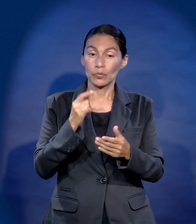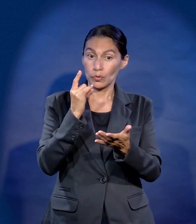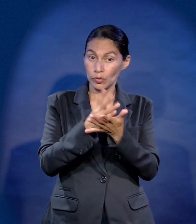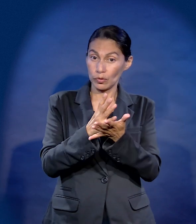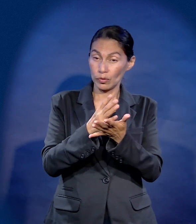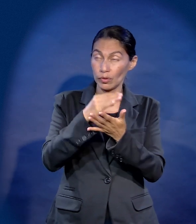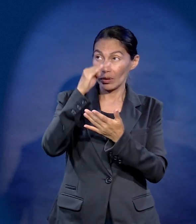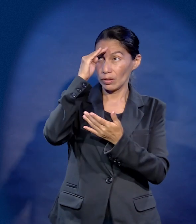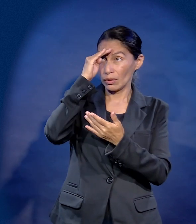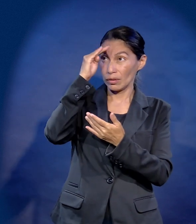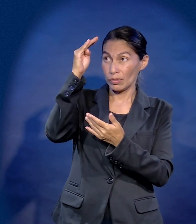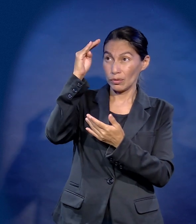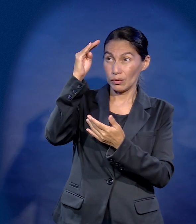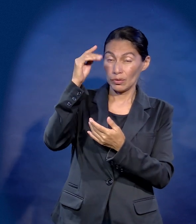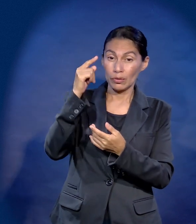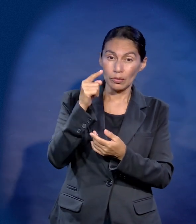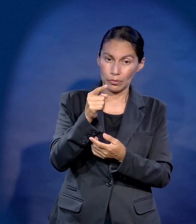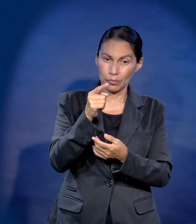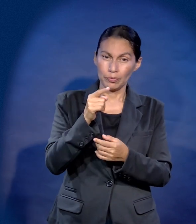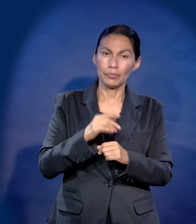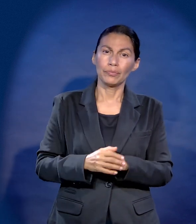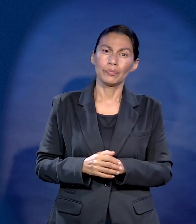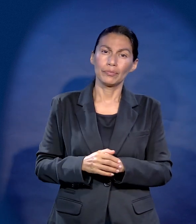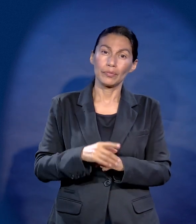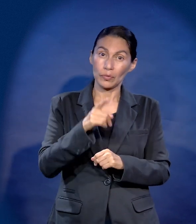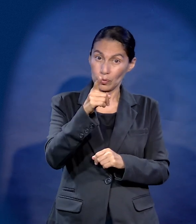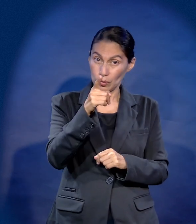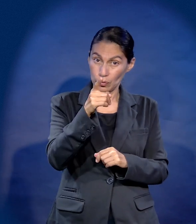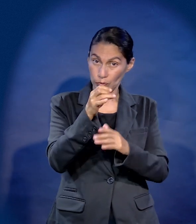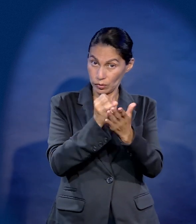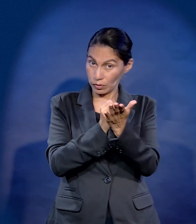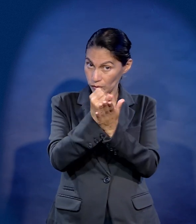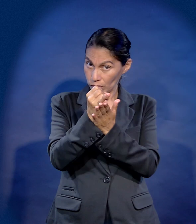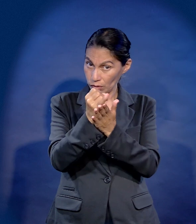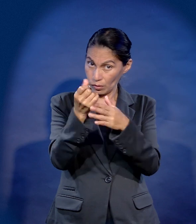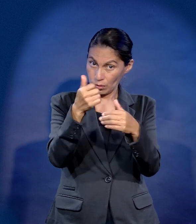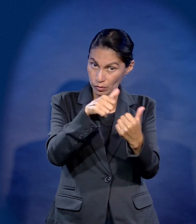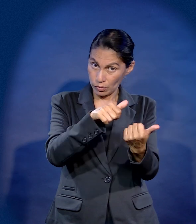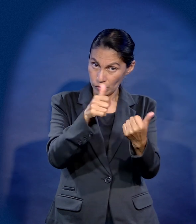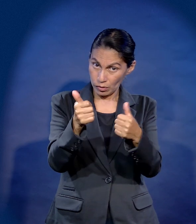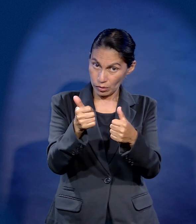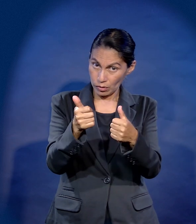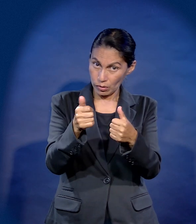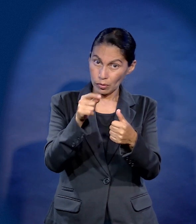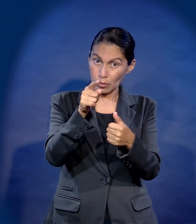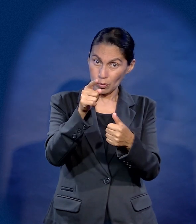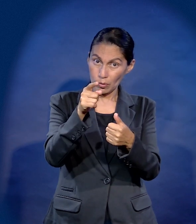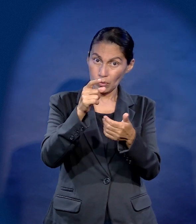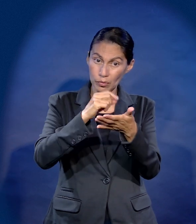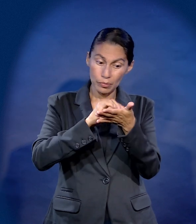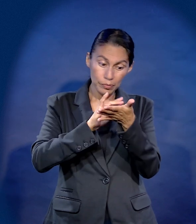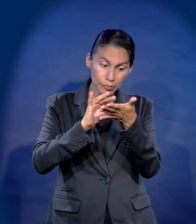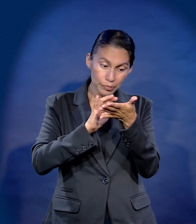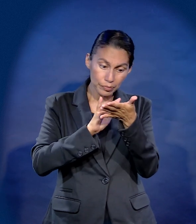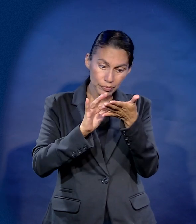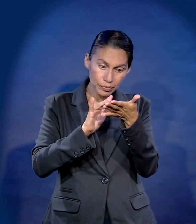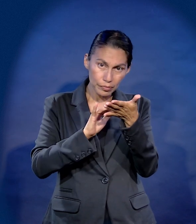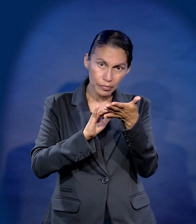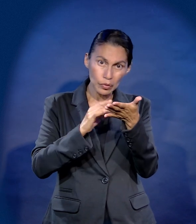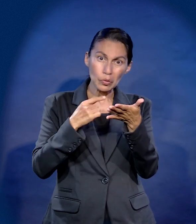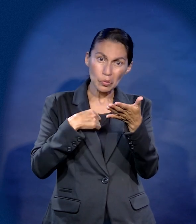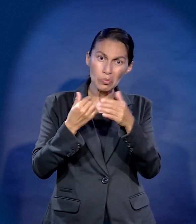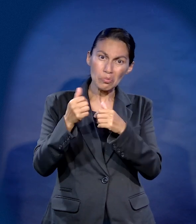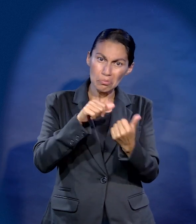nada. Solo eres el Señor y tú. Si alguien en la transmisión desea tomar esa decisión, escribe